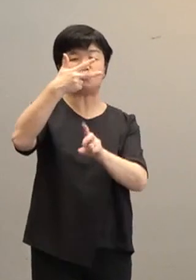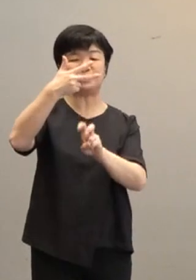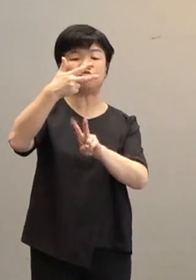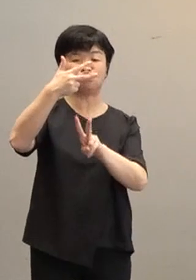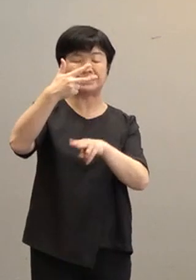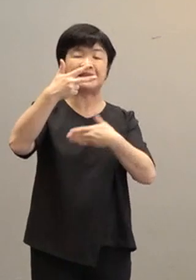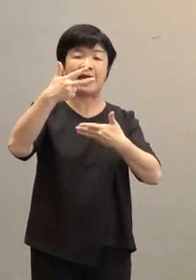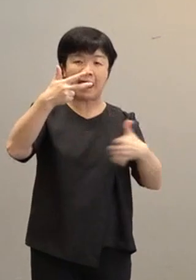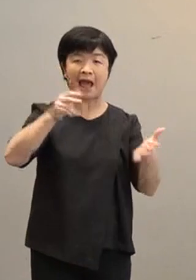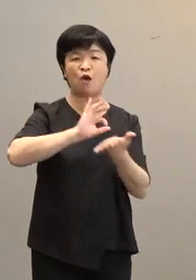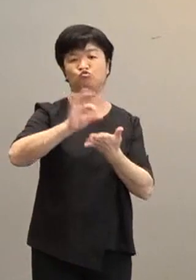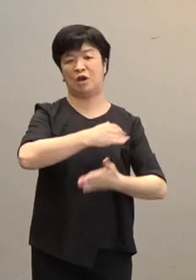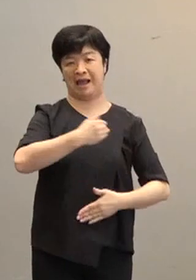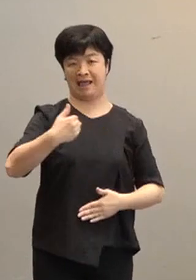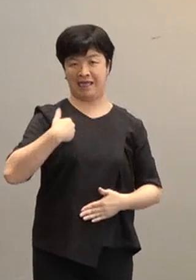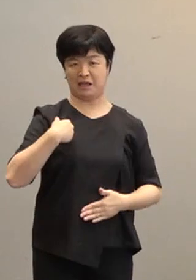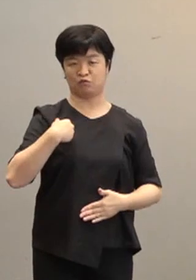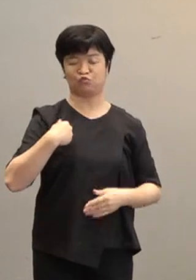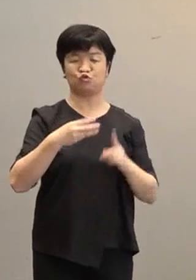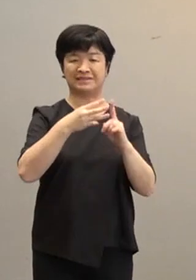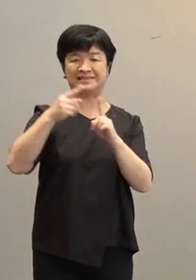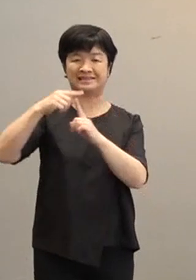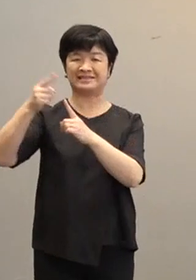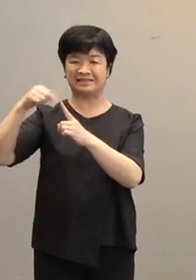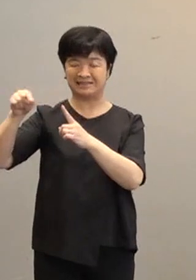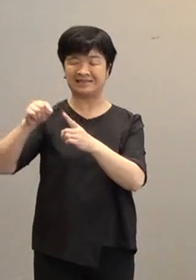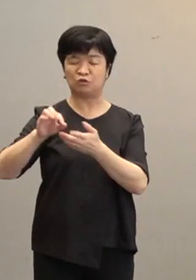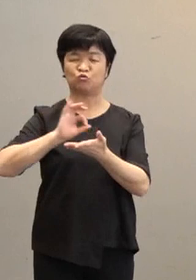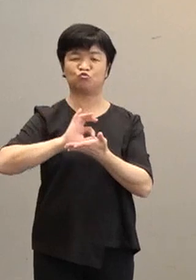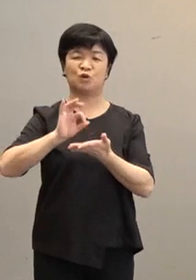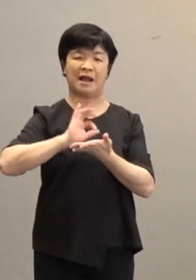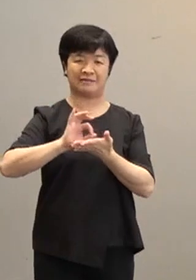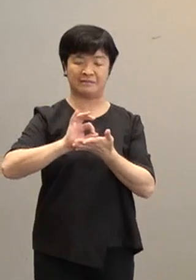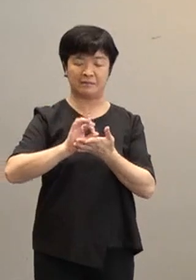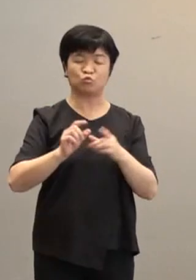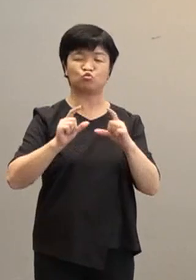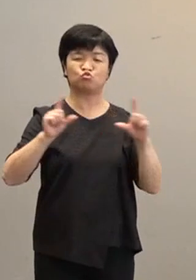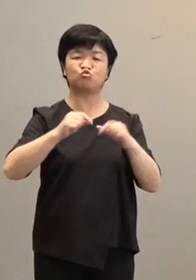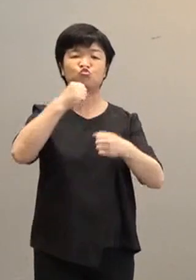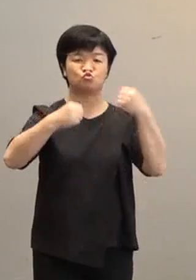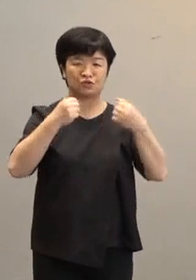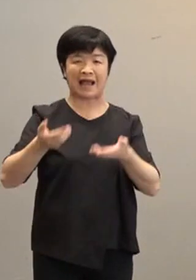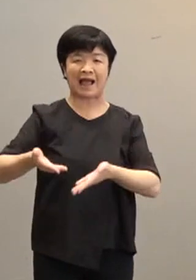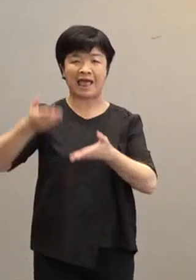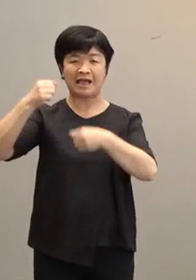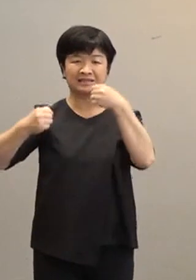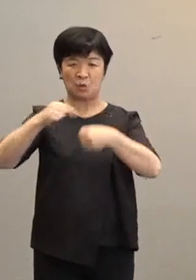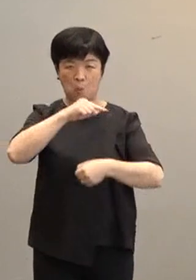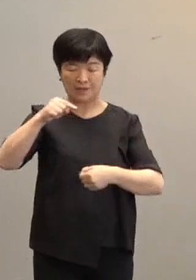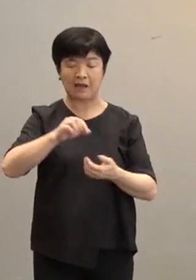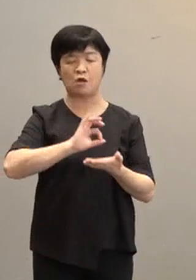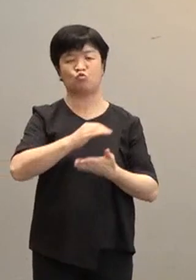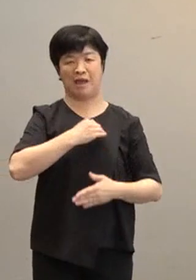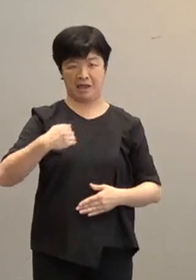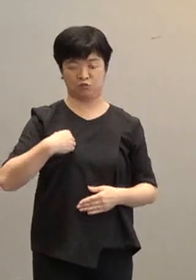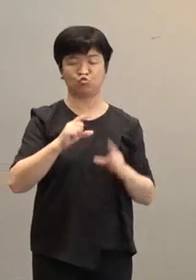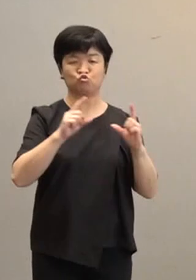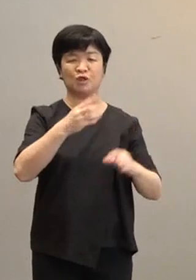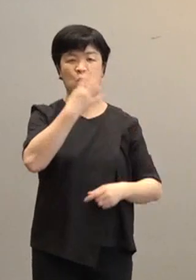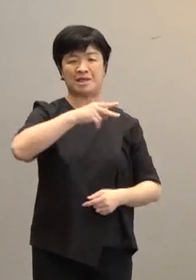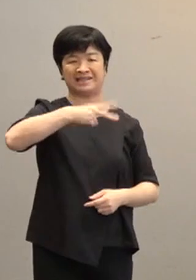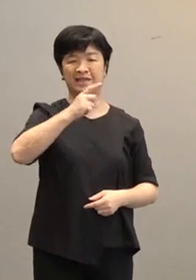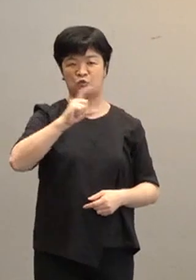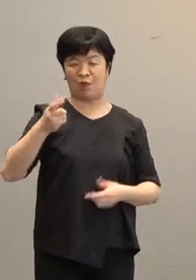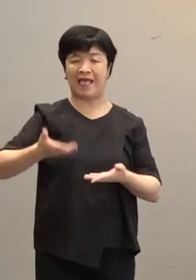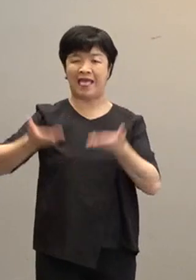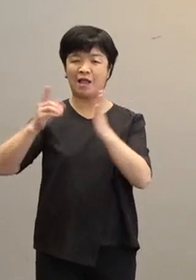からとなります。 ETC 利用の普通車、軽自動車などを対象とし、販売価格は普通車で4200円、軽